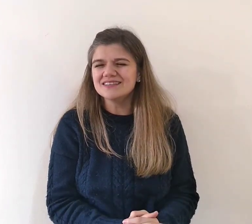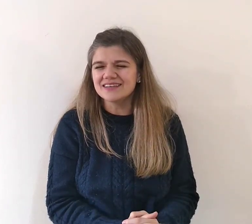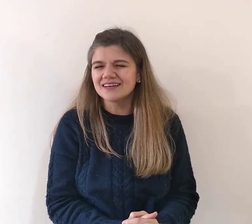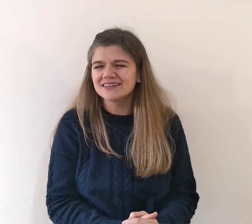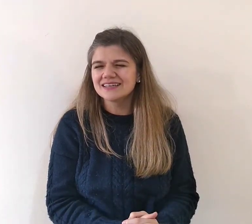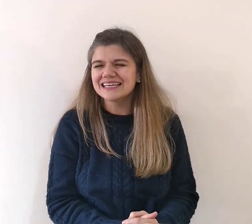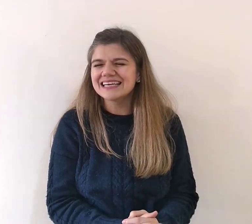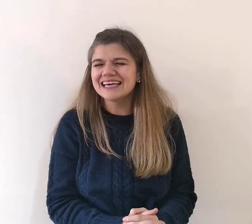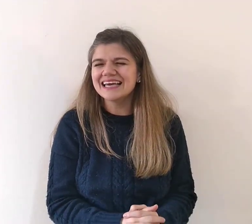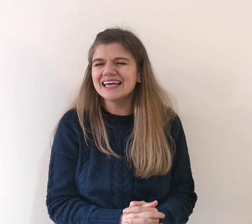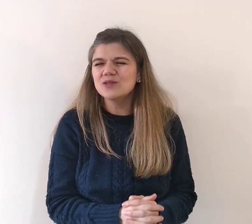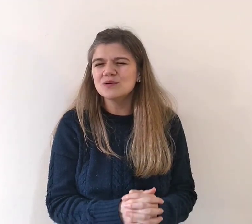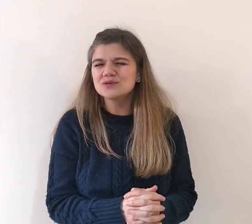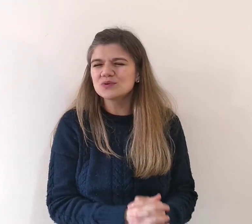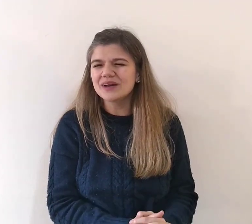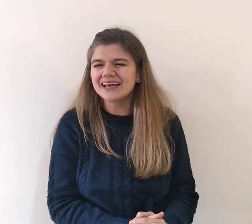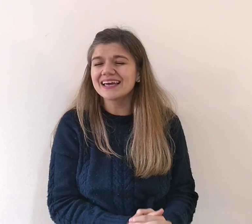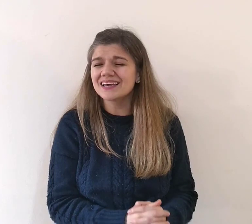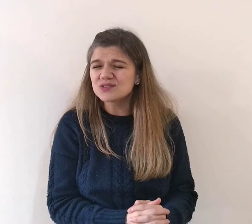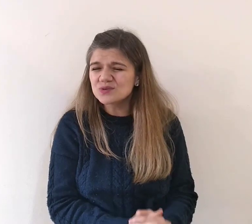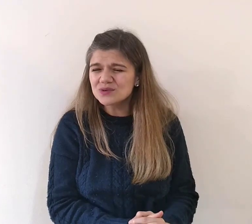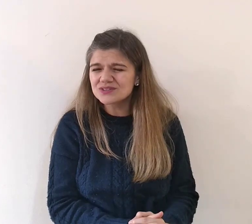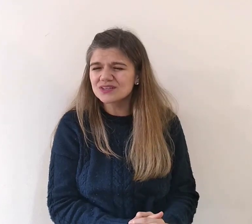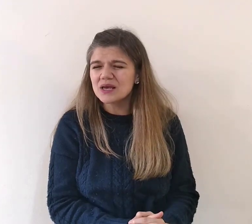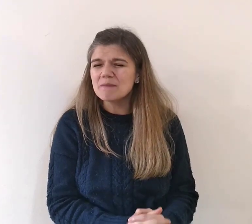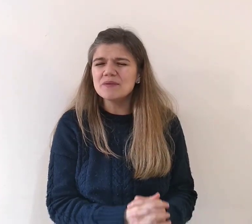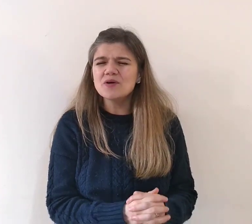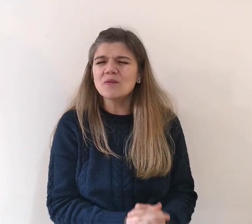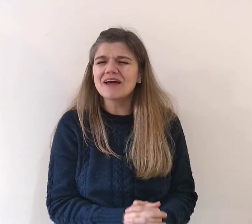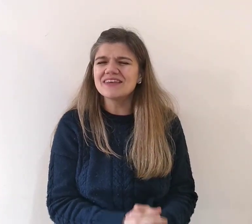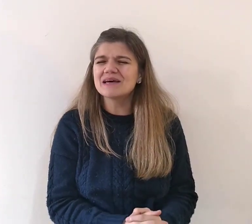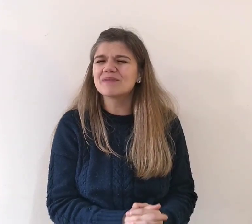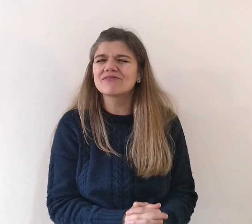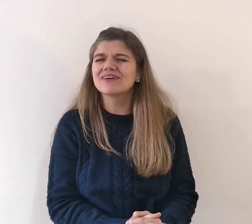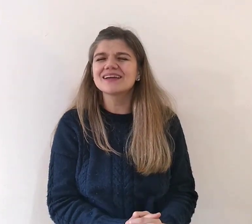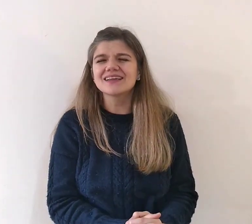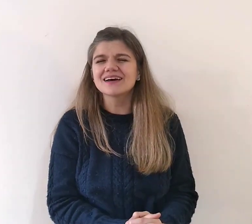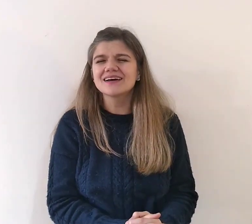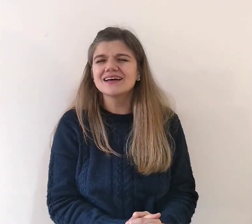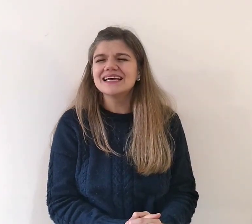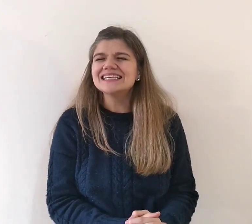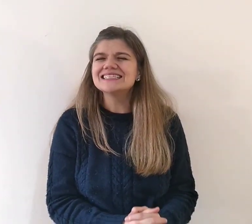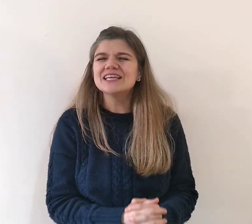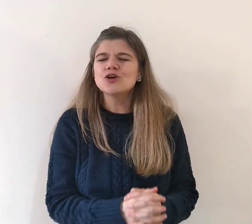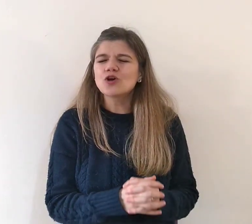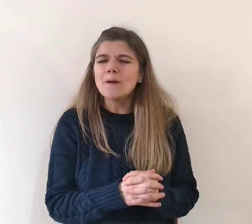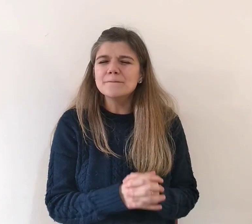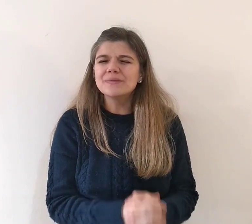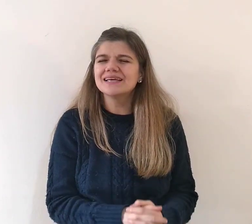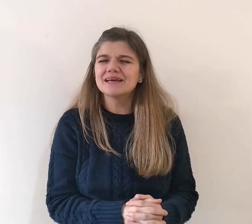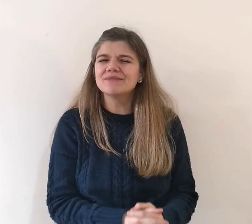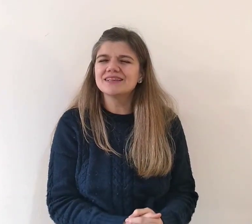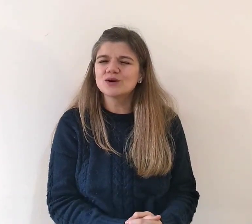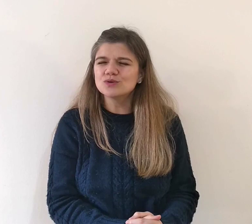noticia, qué dulzura que Jesús vivió una vida perfecta, siendo completamente